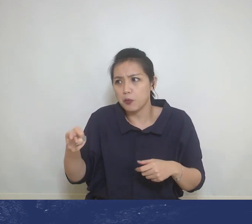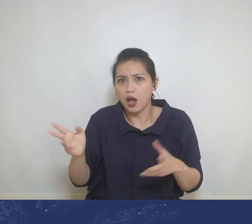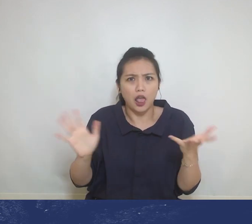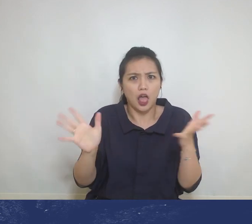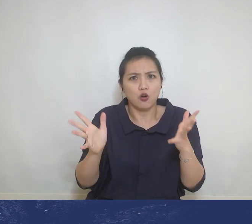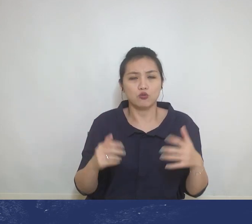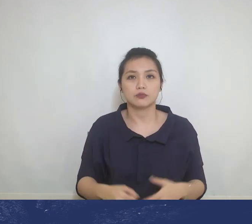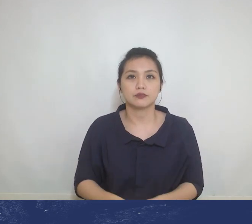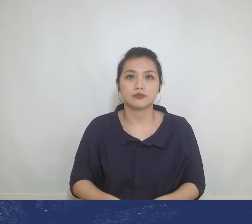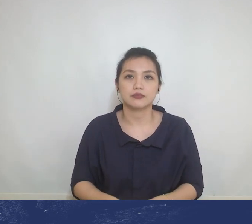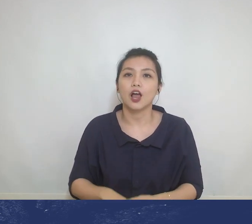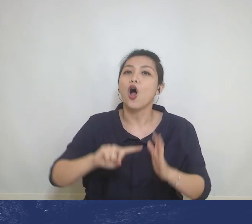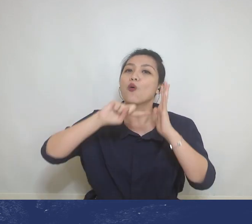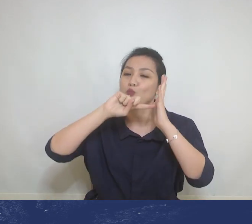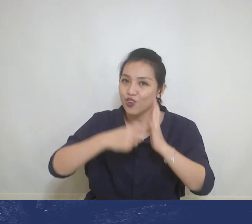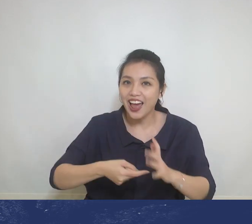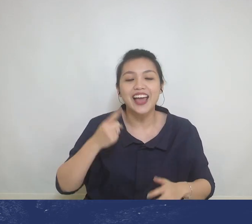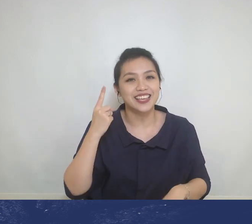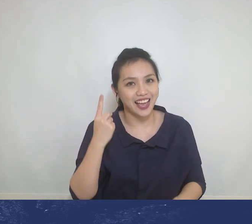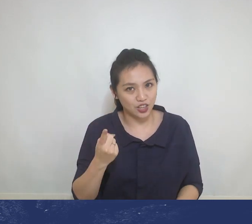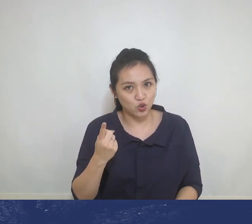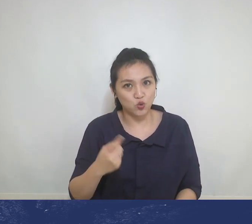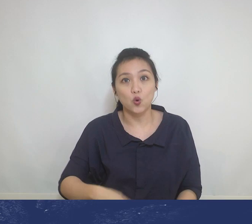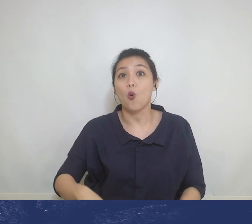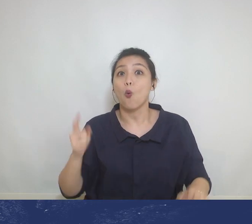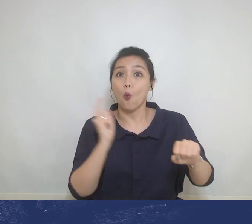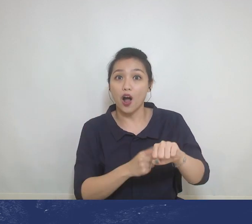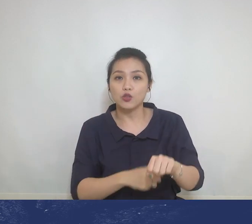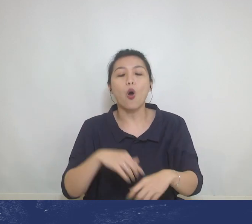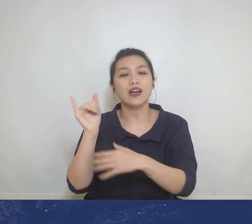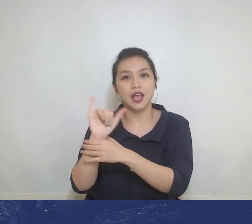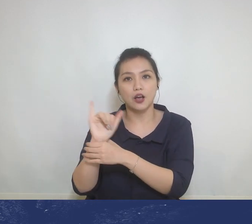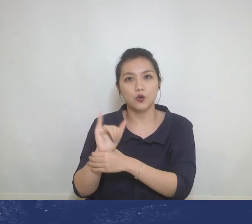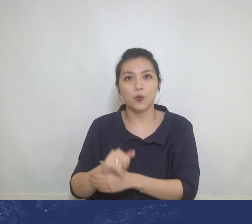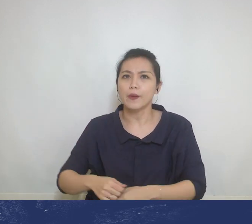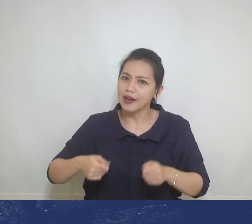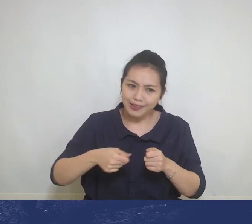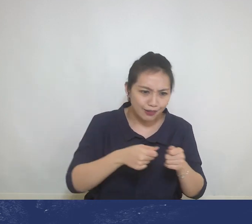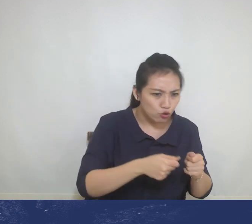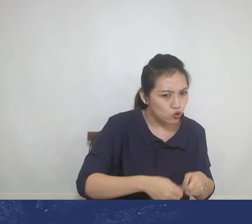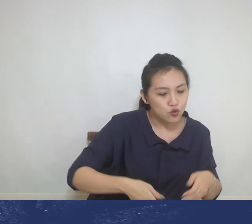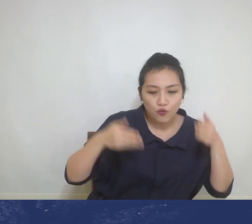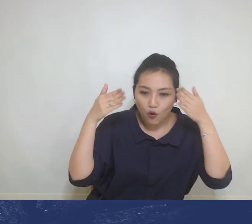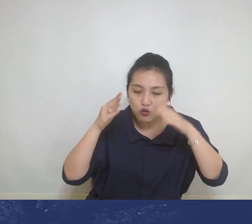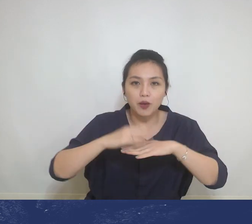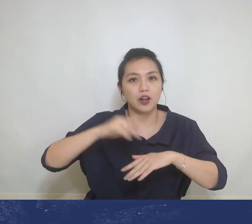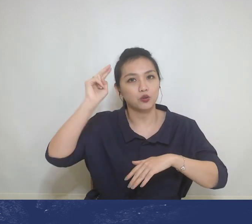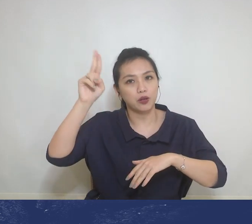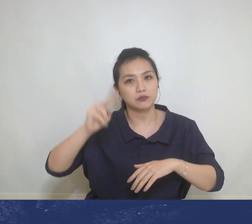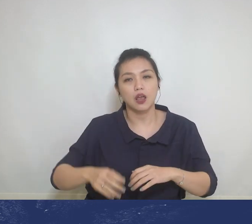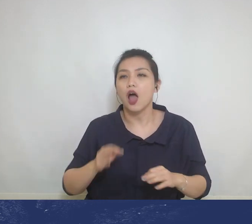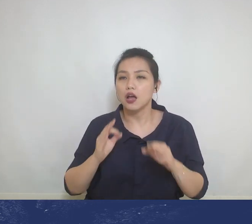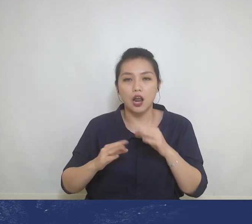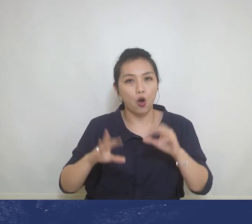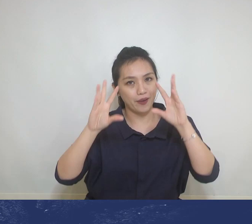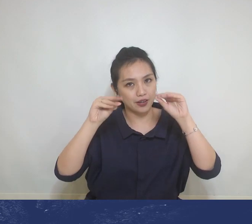tahu. Tapi mulainya kapan, kita tahu. Mulainya adalah waktu Yakub meresponi Tuhan. Anda mau pernikahan Anda dipulihkan malam